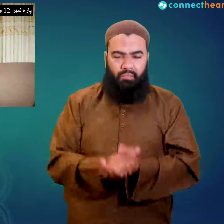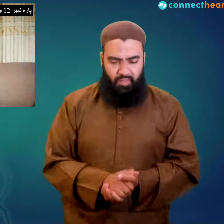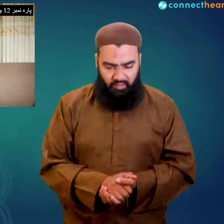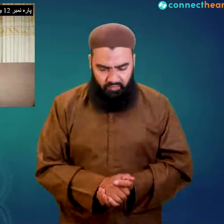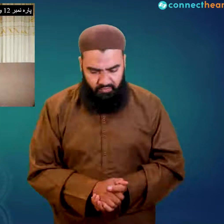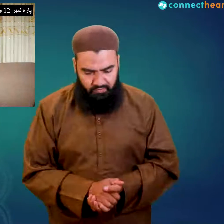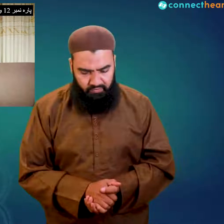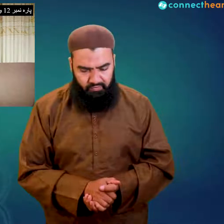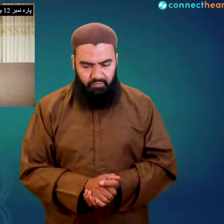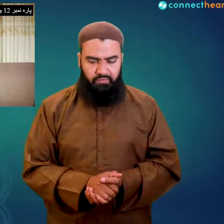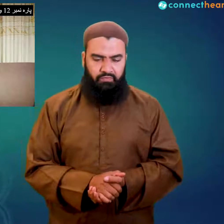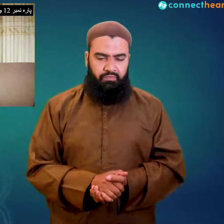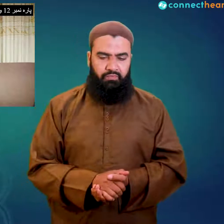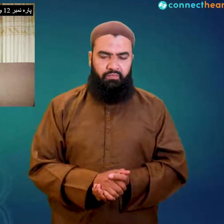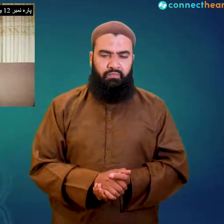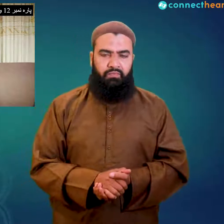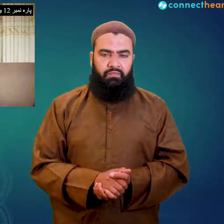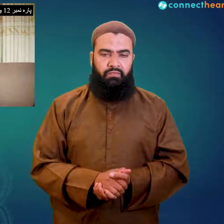رکوع نمبر 2،